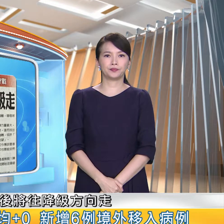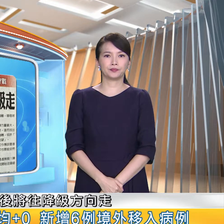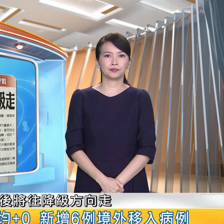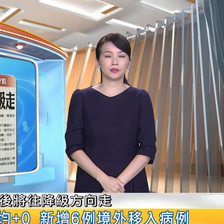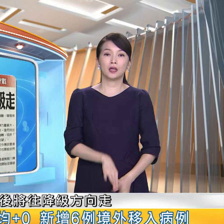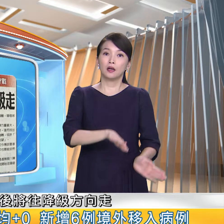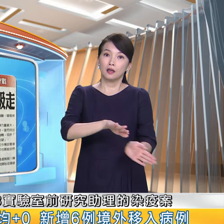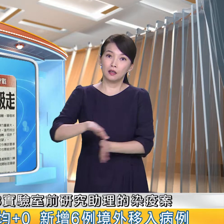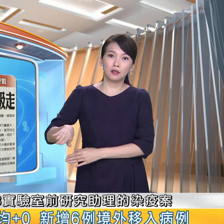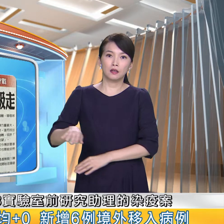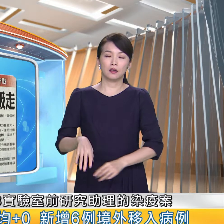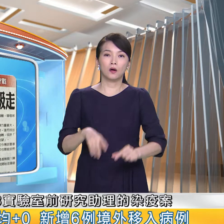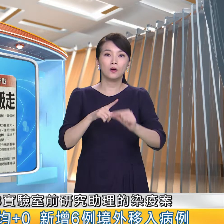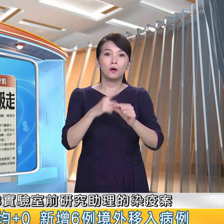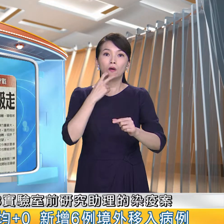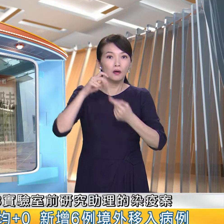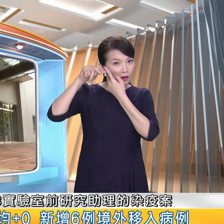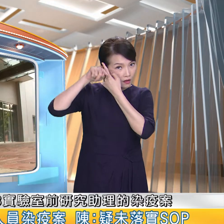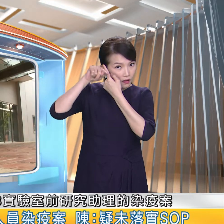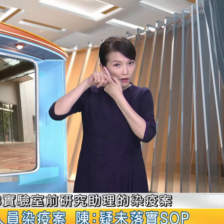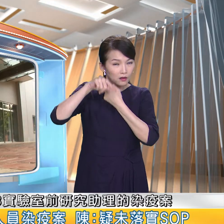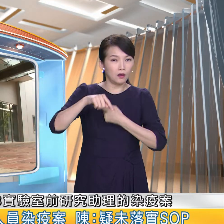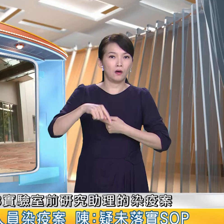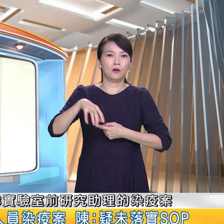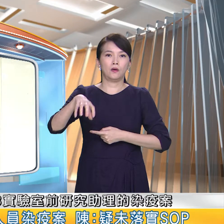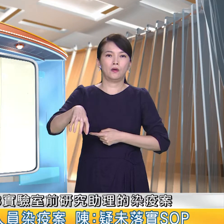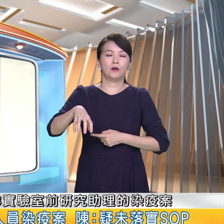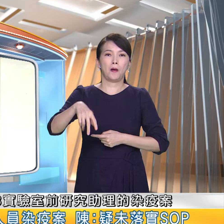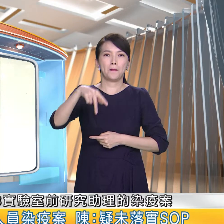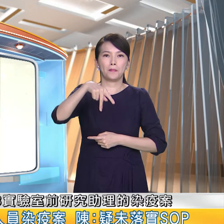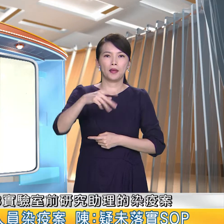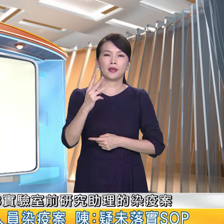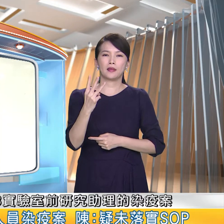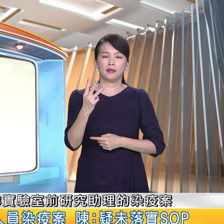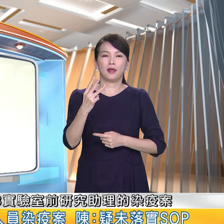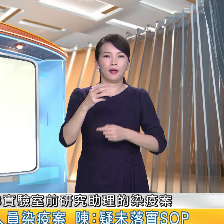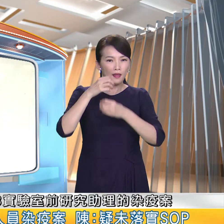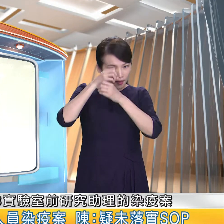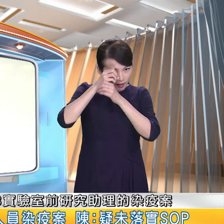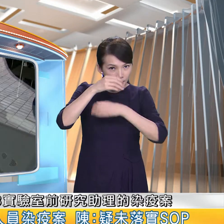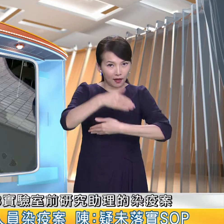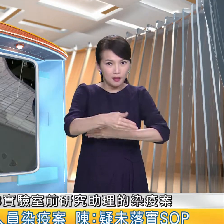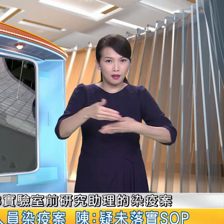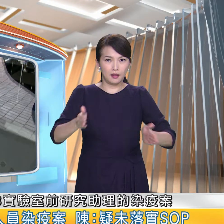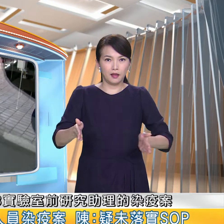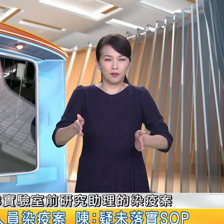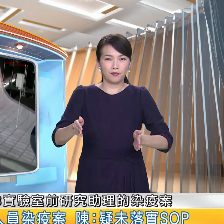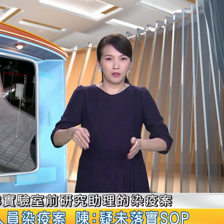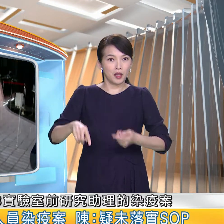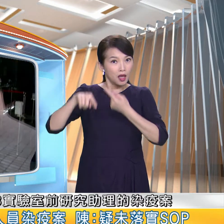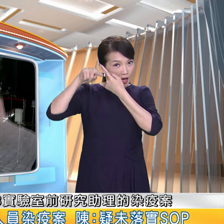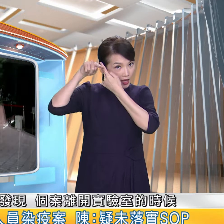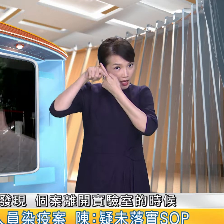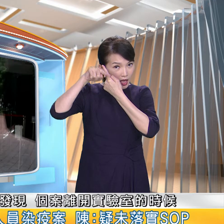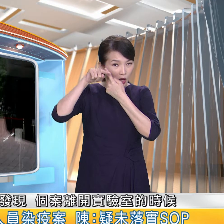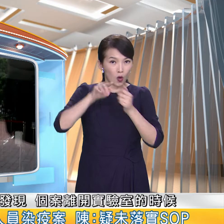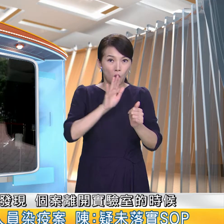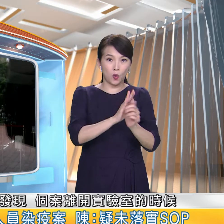另外，中研院 P3 实验室前研究助理的染疫案，根据最新调查发